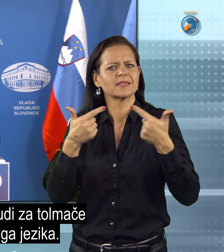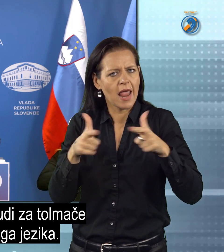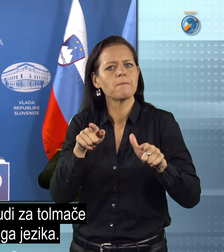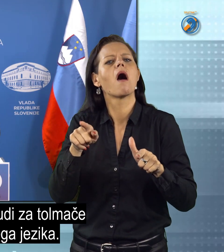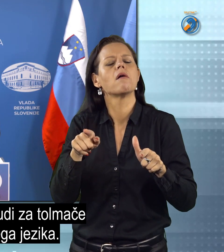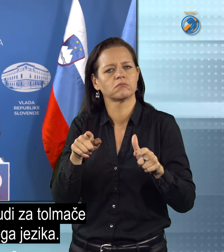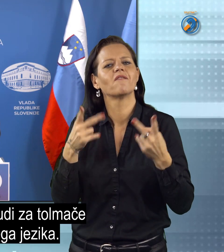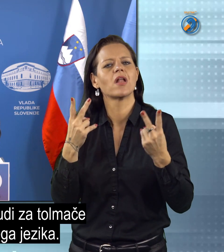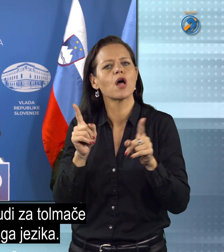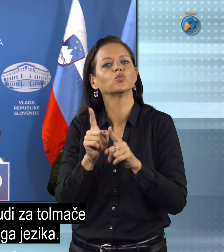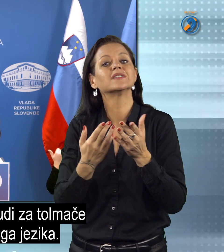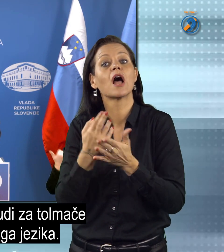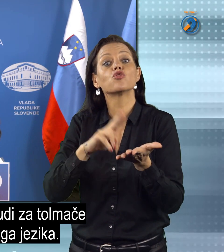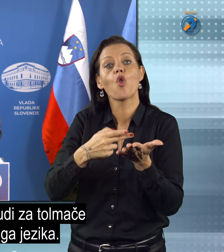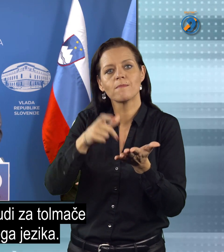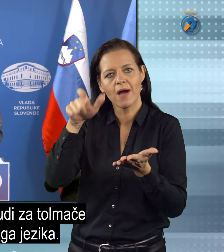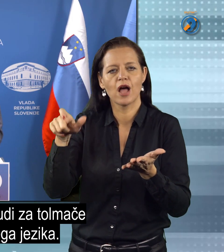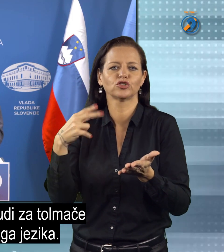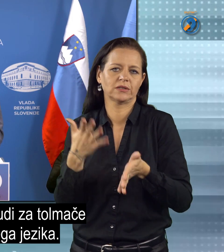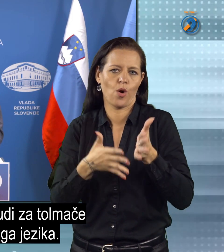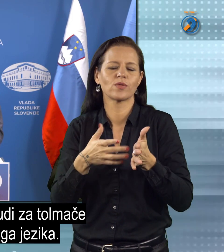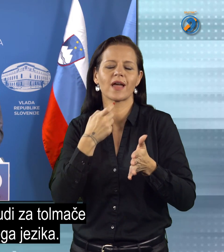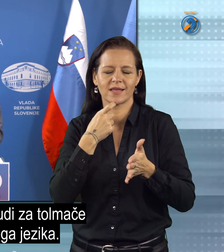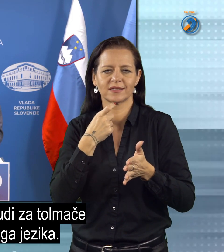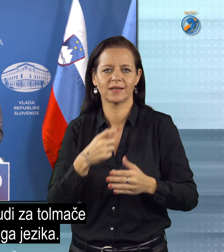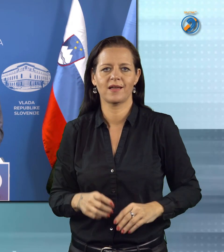Izjema velja tudi za tolmača znakovnega jezika.